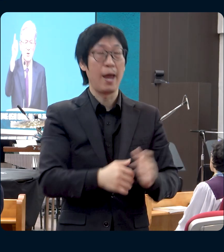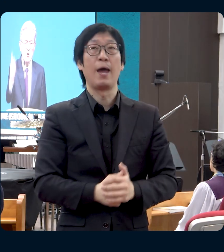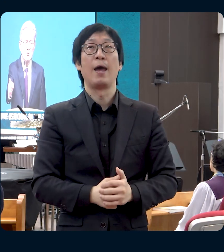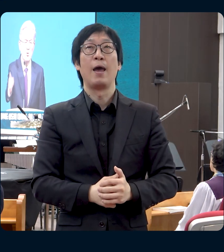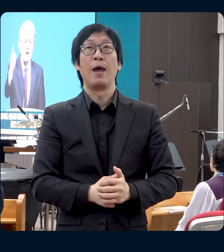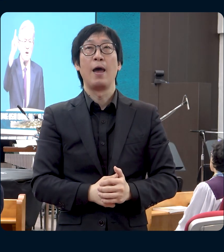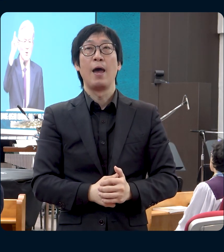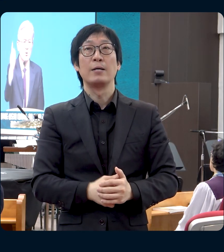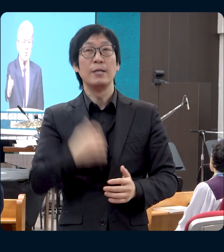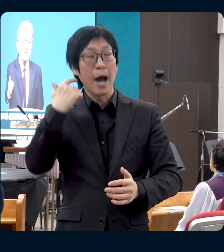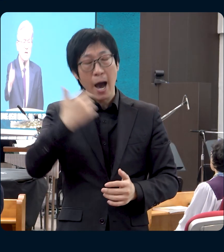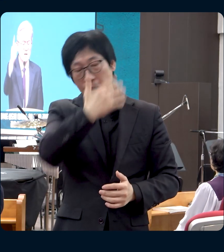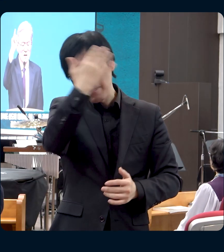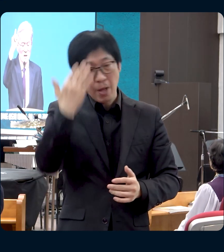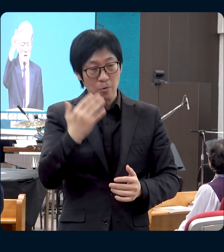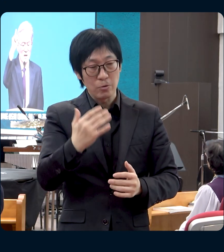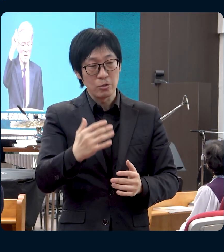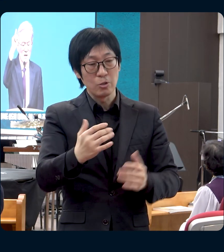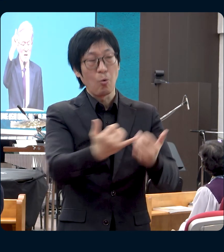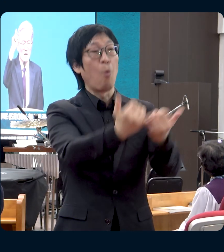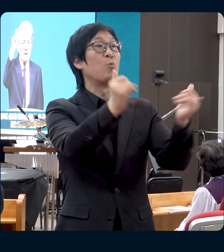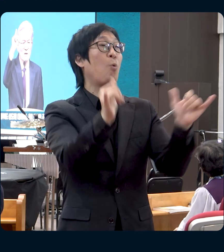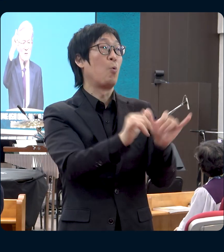아름다운 성도의 공동체를